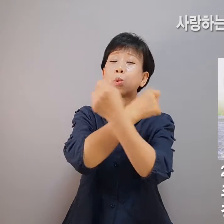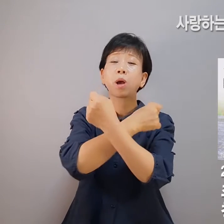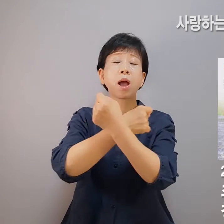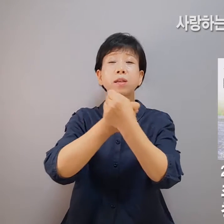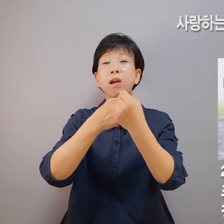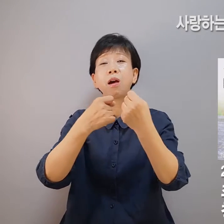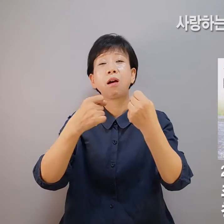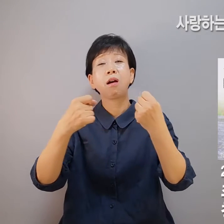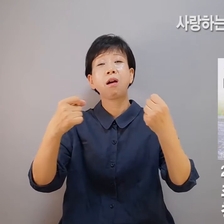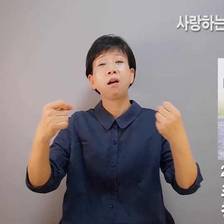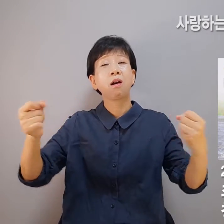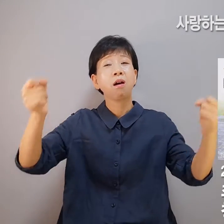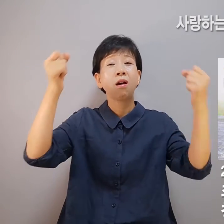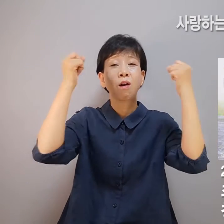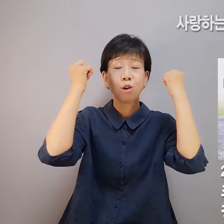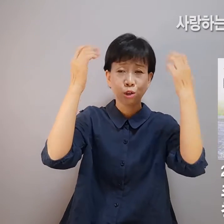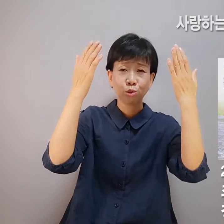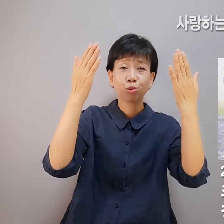구속하여